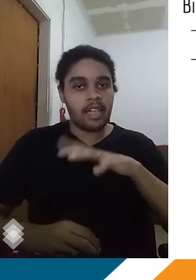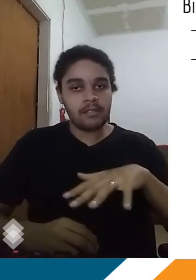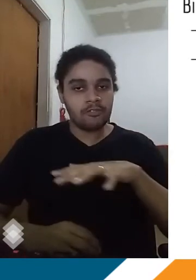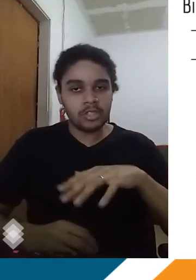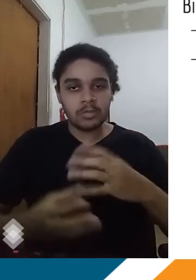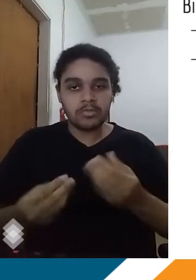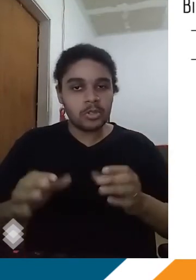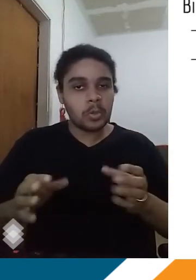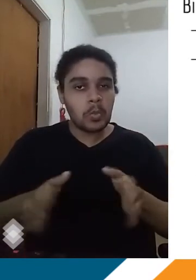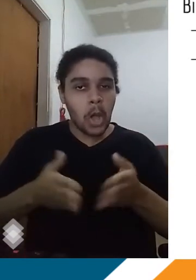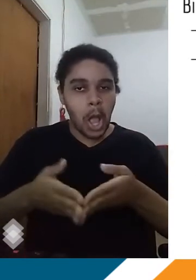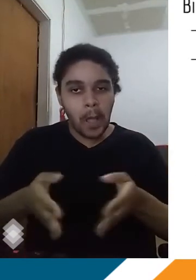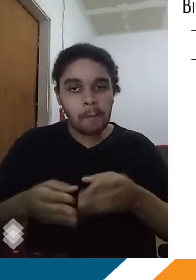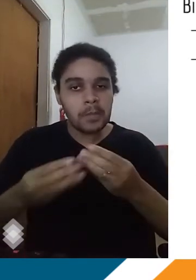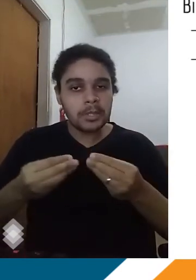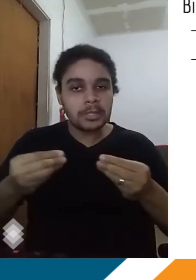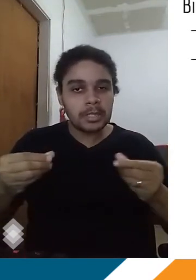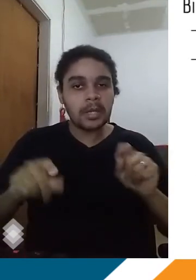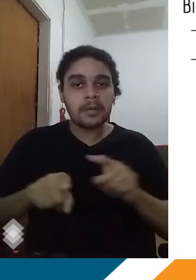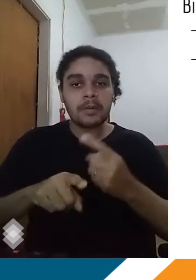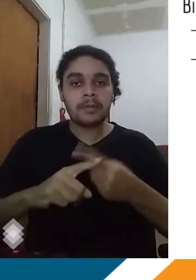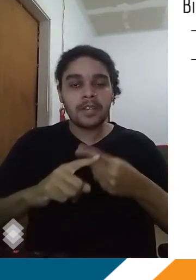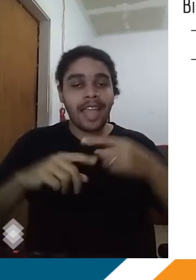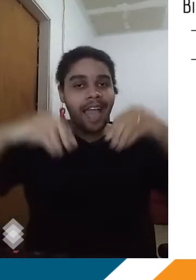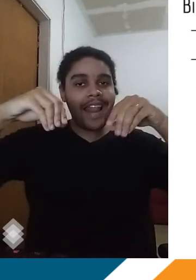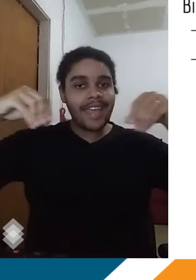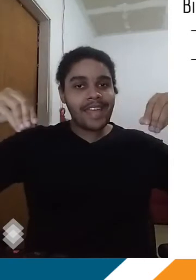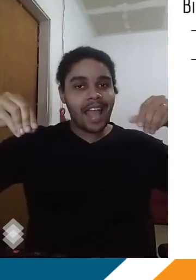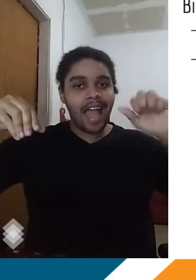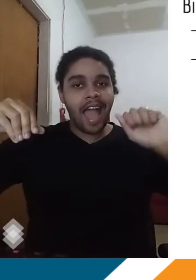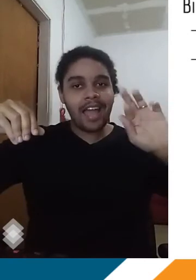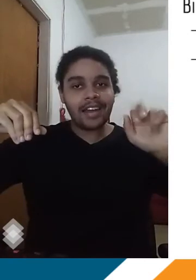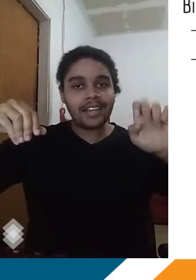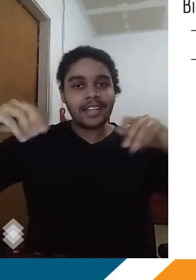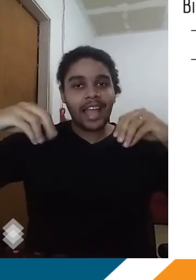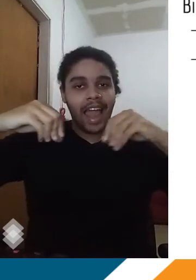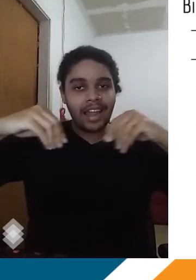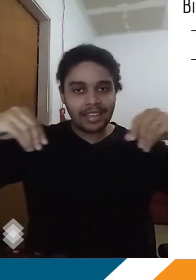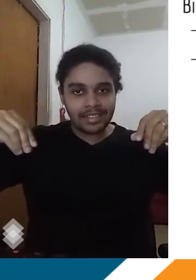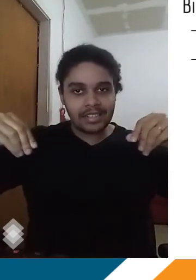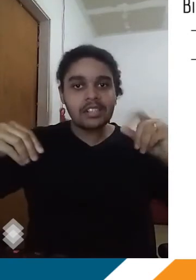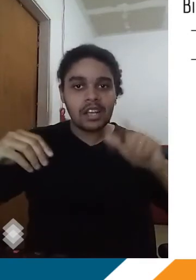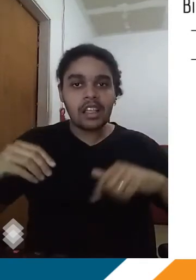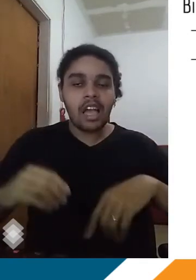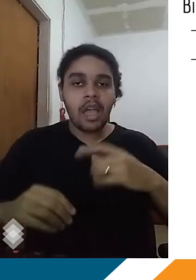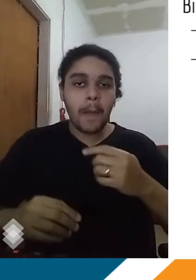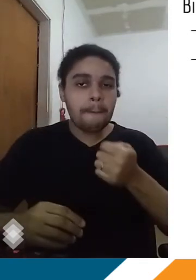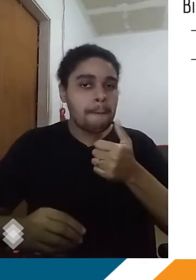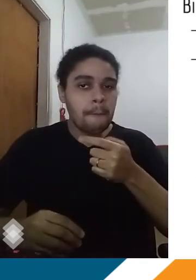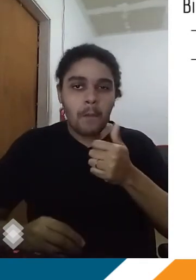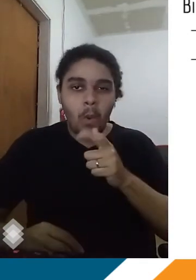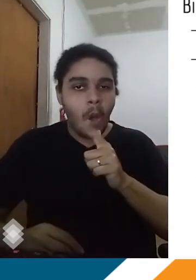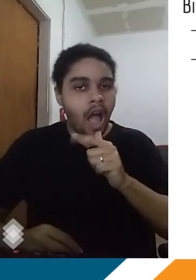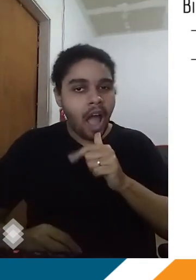secos justamente porque, né, são arenosos. Né? A gente está falando aí basicamente de areia, portanto são solos com déficit